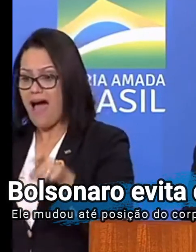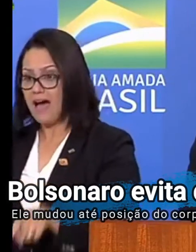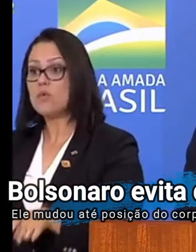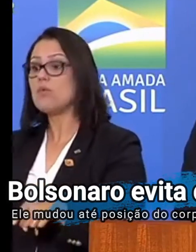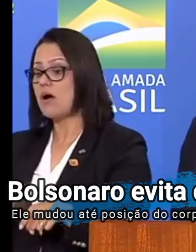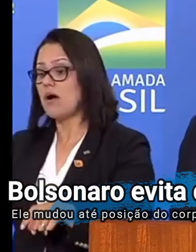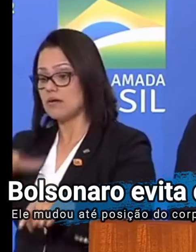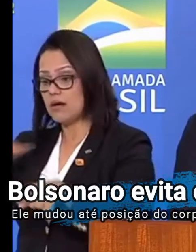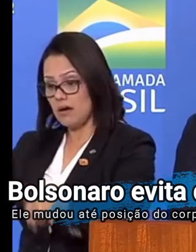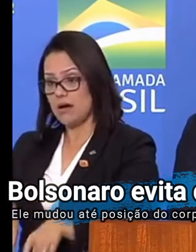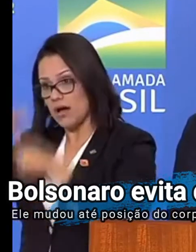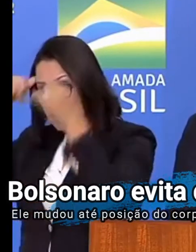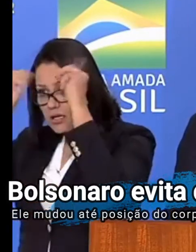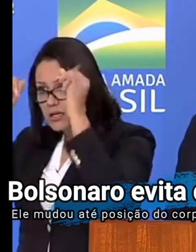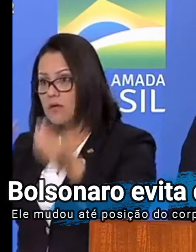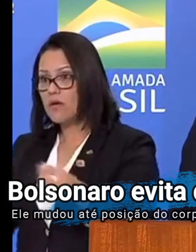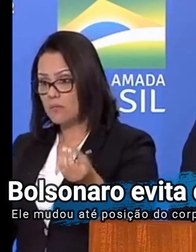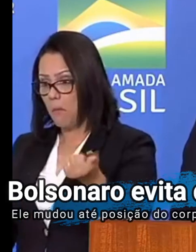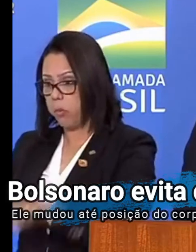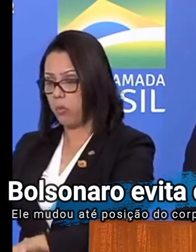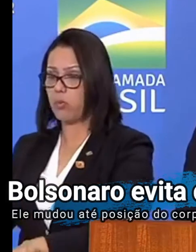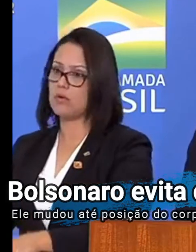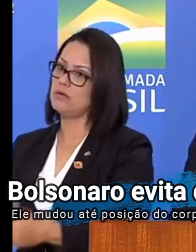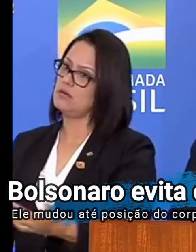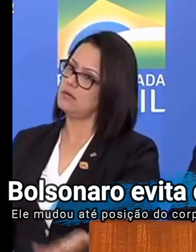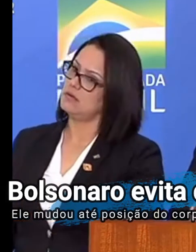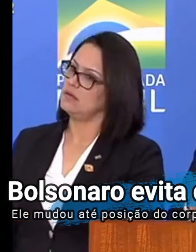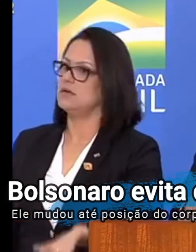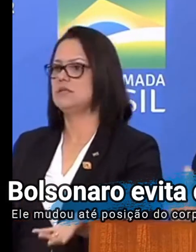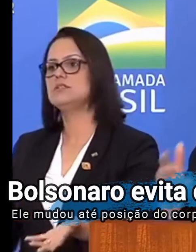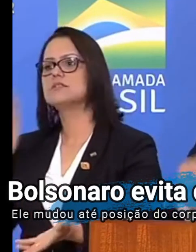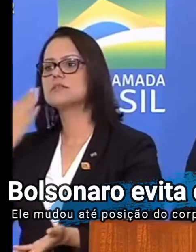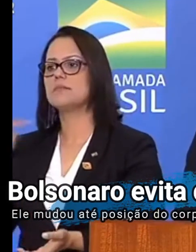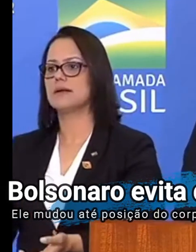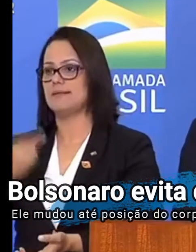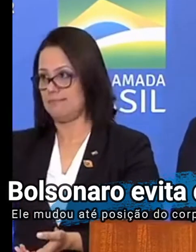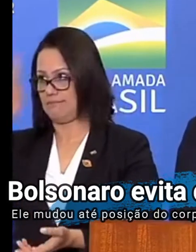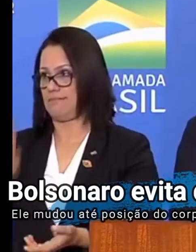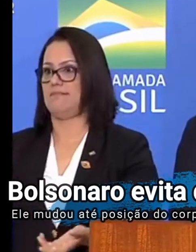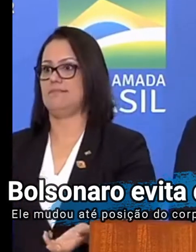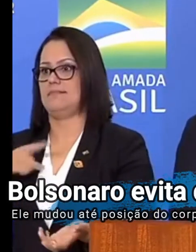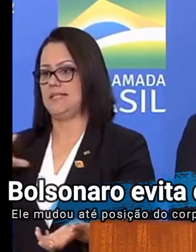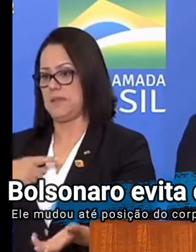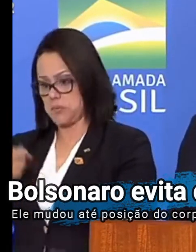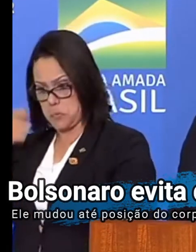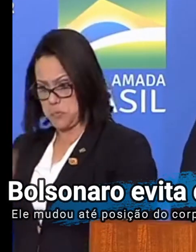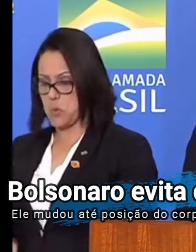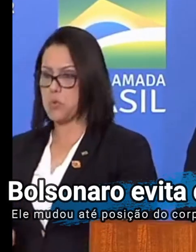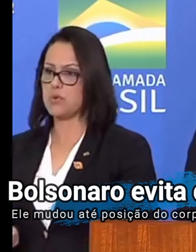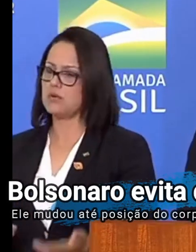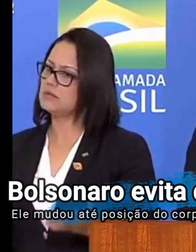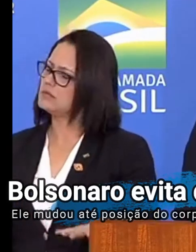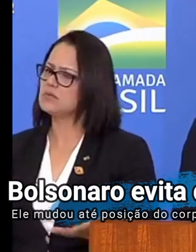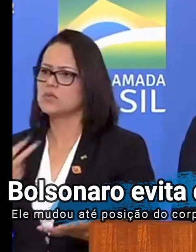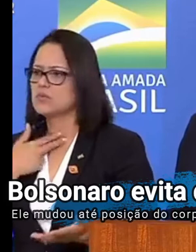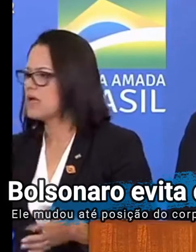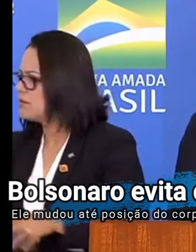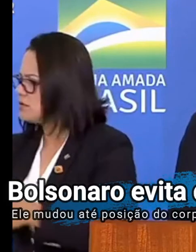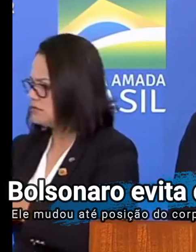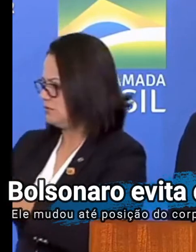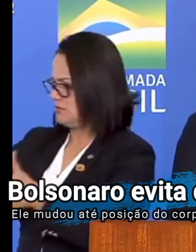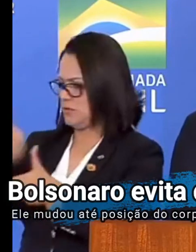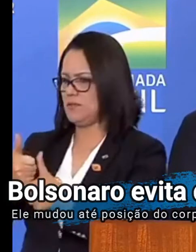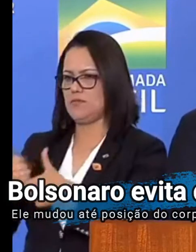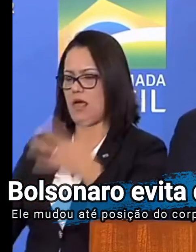baixo da sua forma chita de agir como sabemos que existem alguns não podemos ter alguém também que